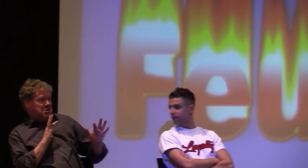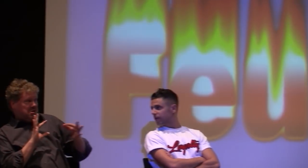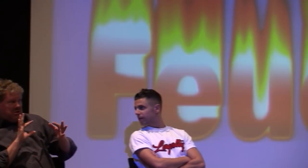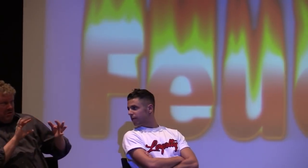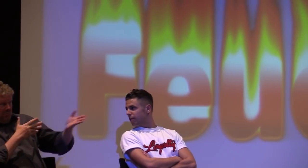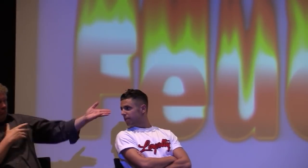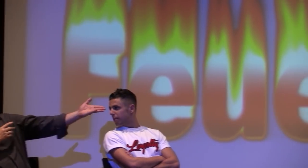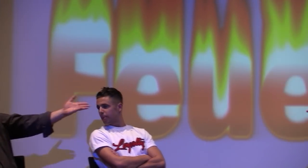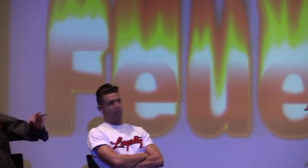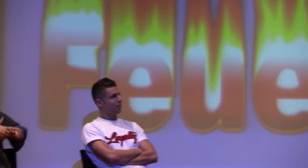Gesellschaft, ja.